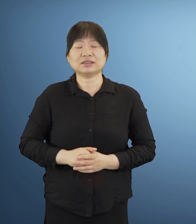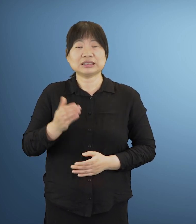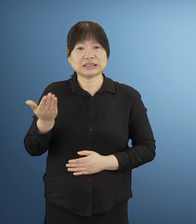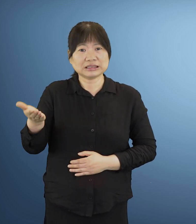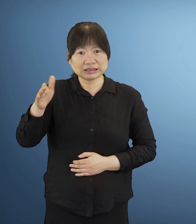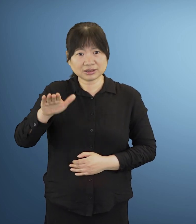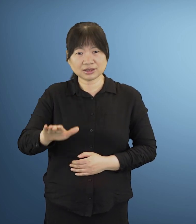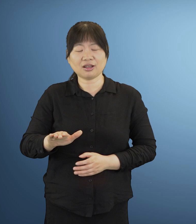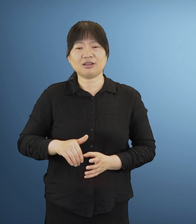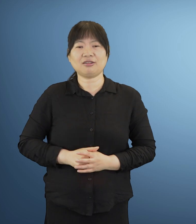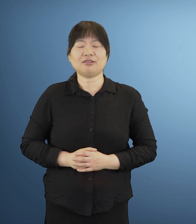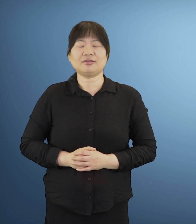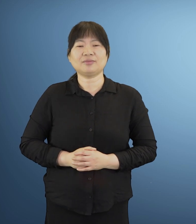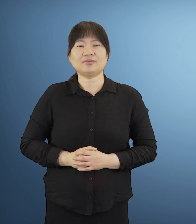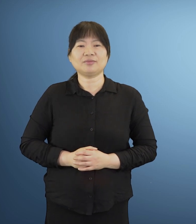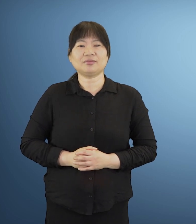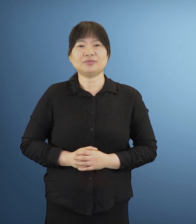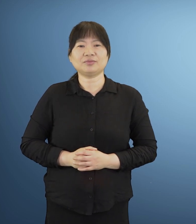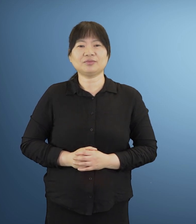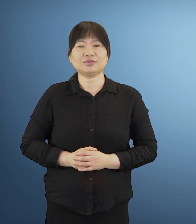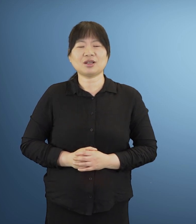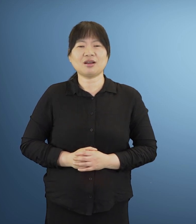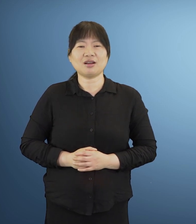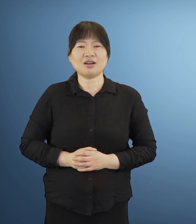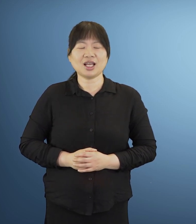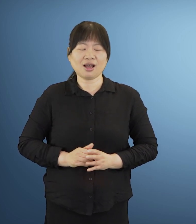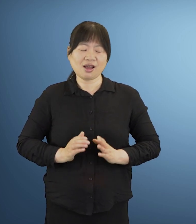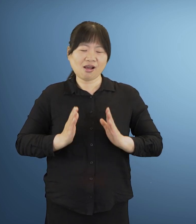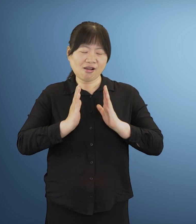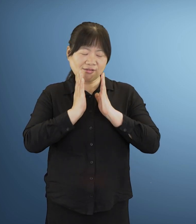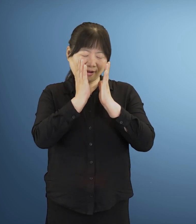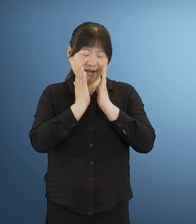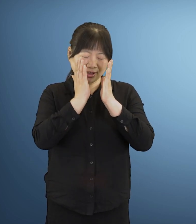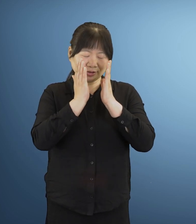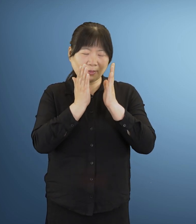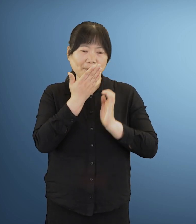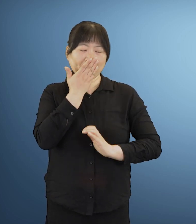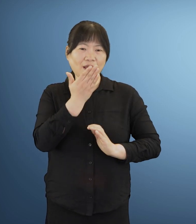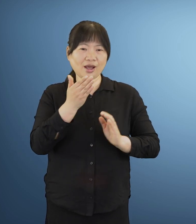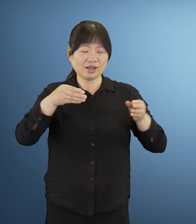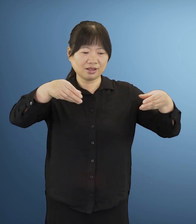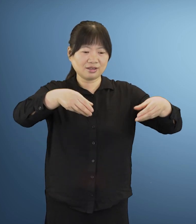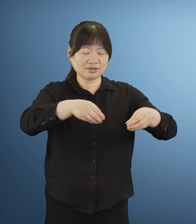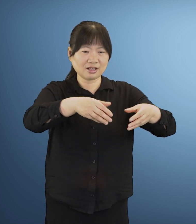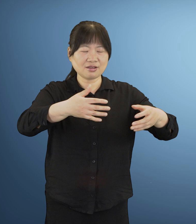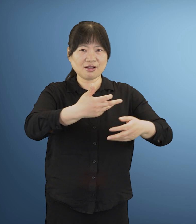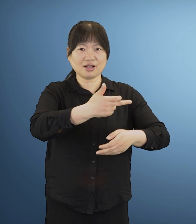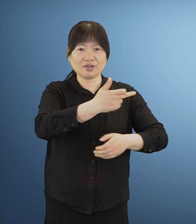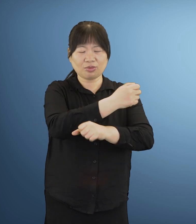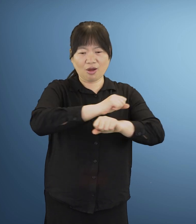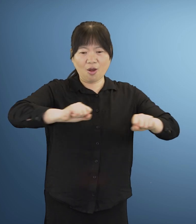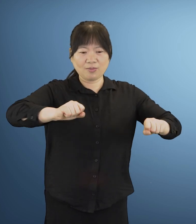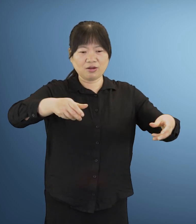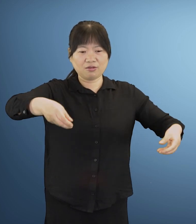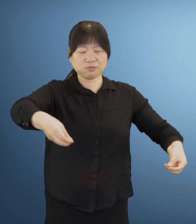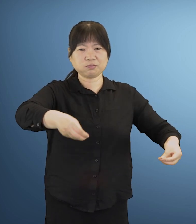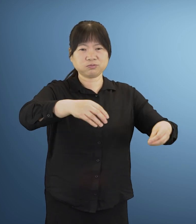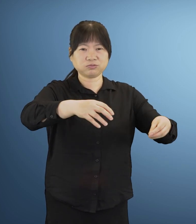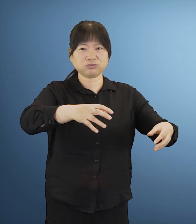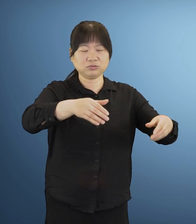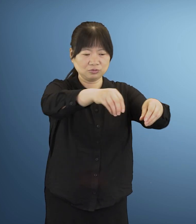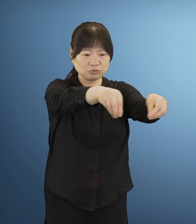그런데 누가 여기 세수대야만한 컵을 하나 갖다 놨어요. 그럼 비해서 이게